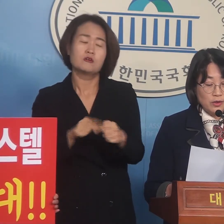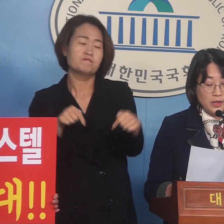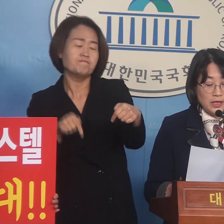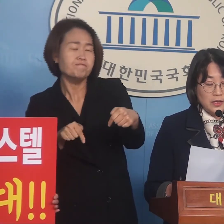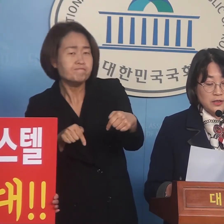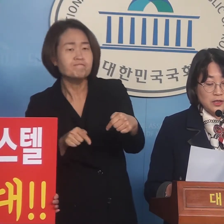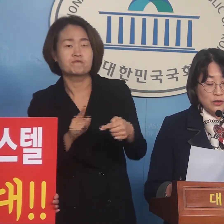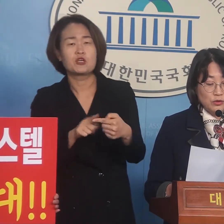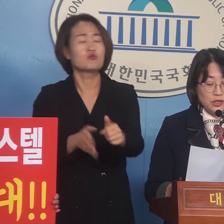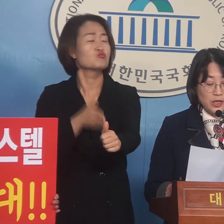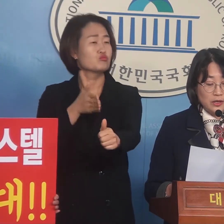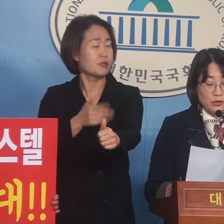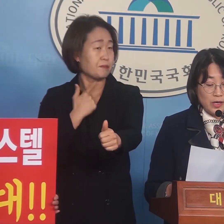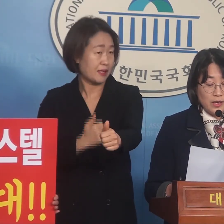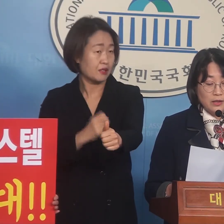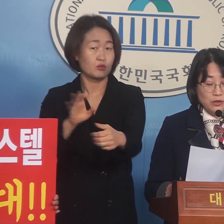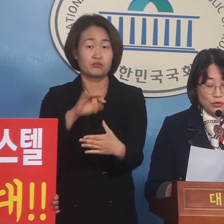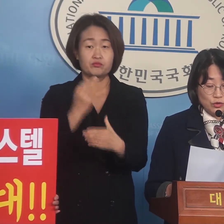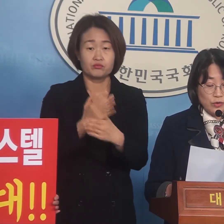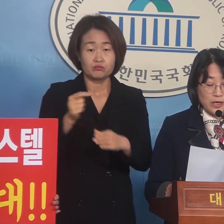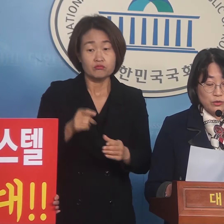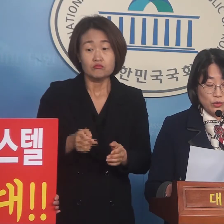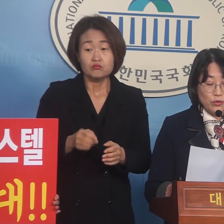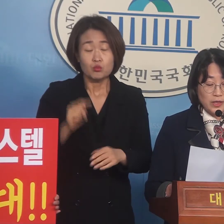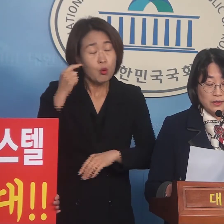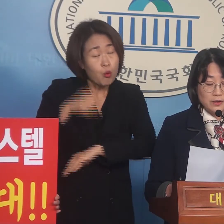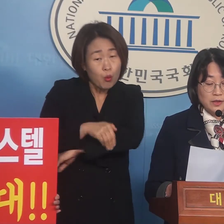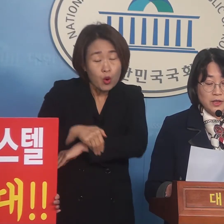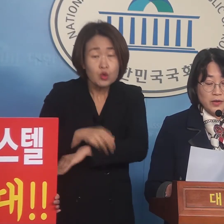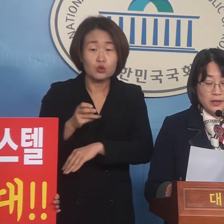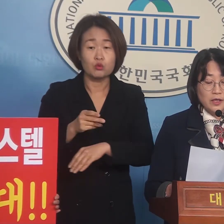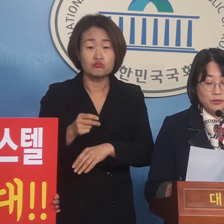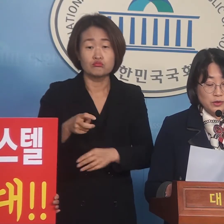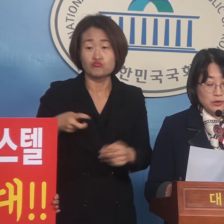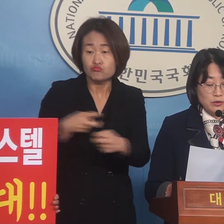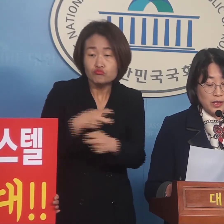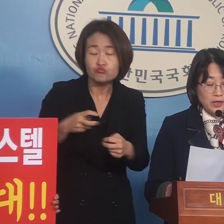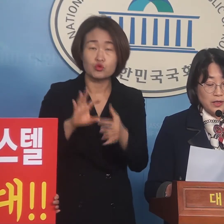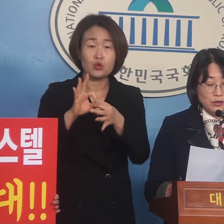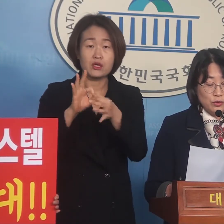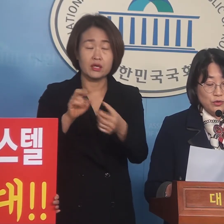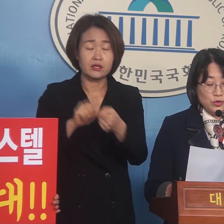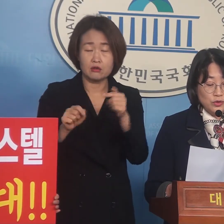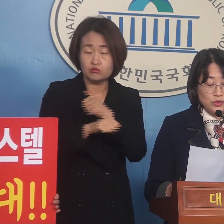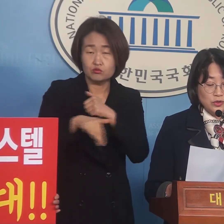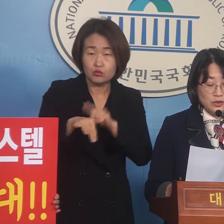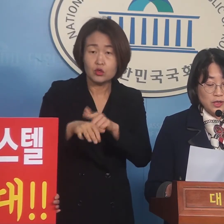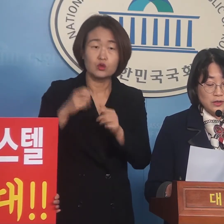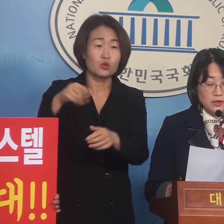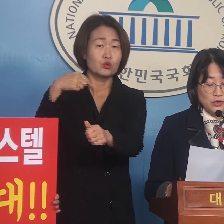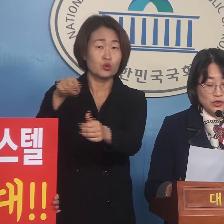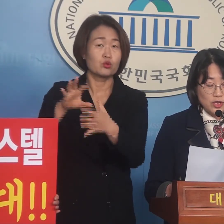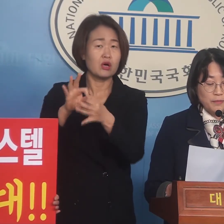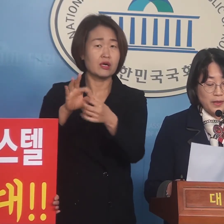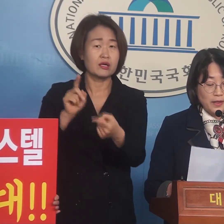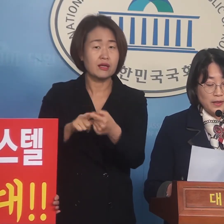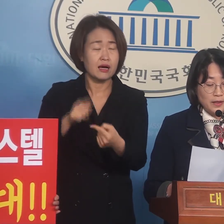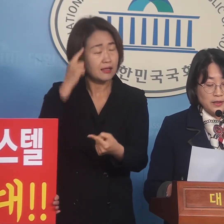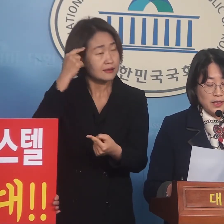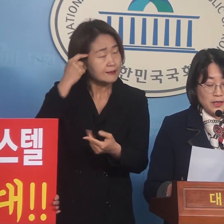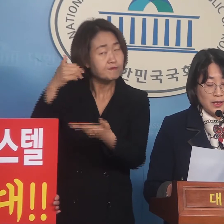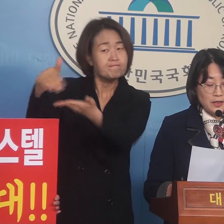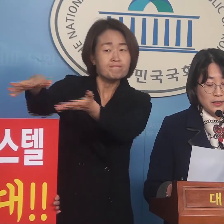요청했고, 안양시의 도시계획과 건축과 도로과 등 관계부서들과 교육지원청 등의 의견을